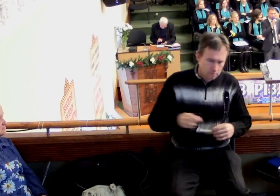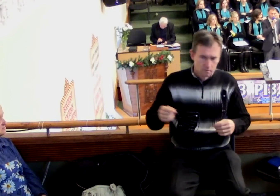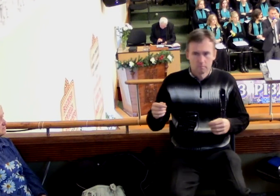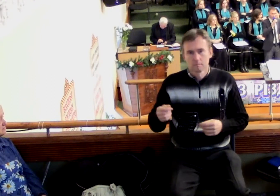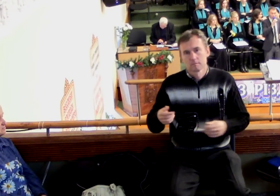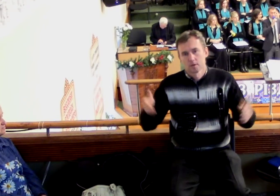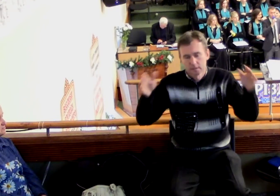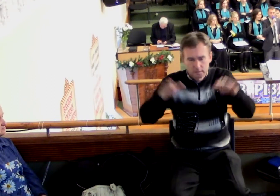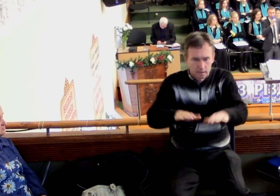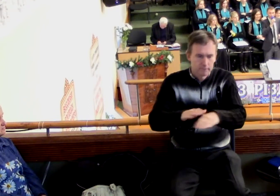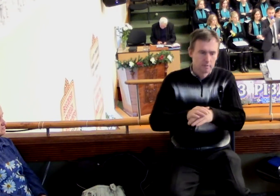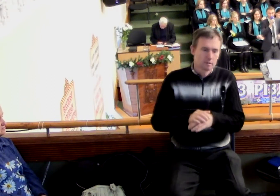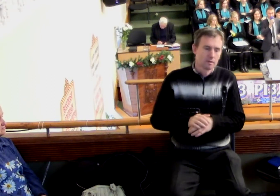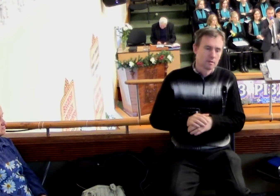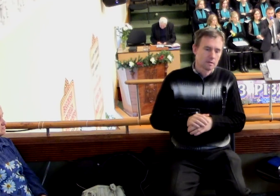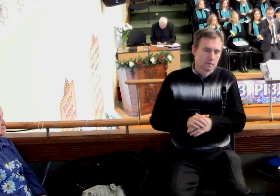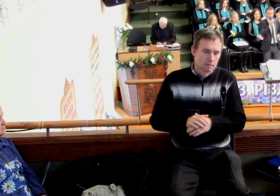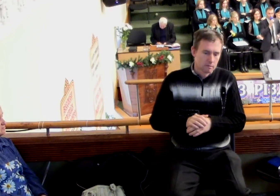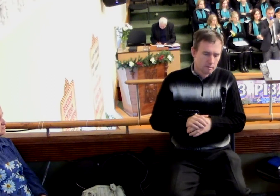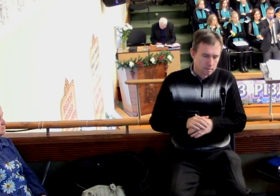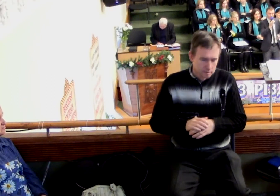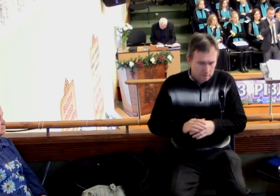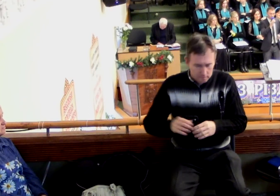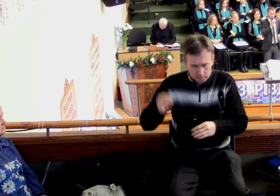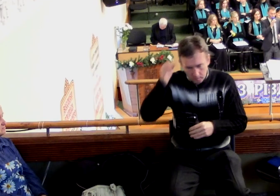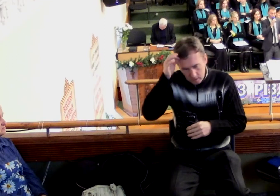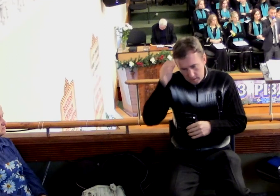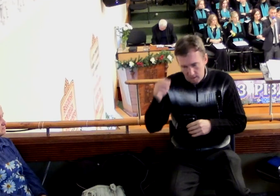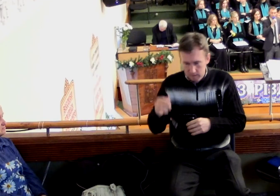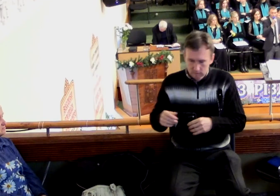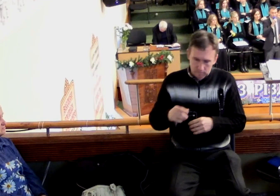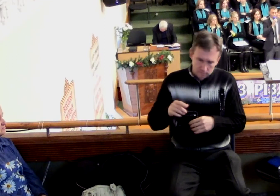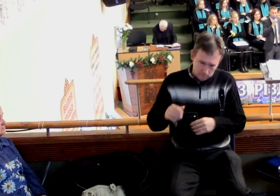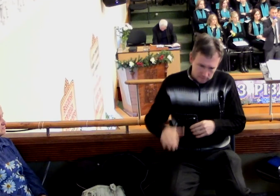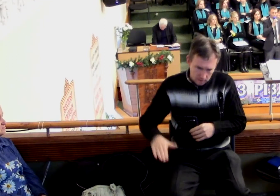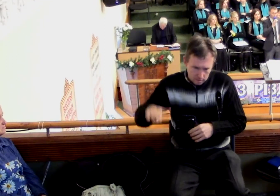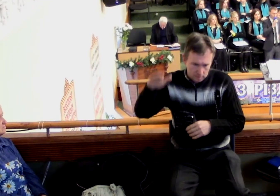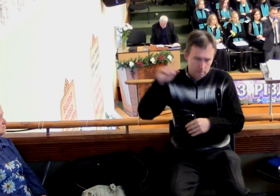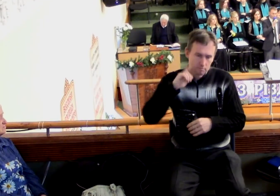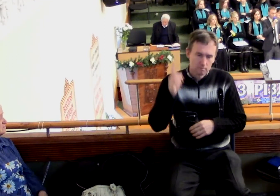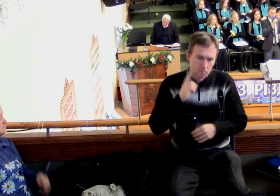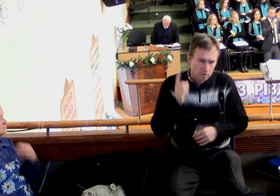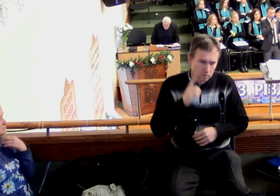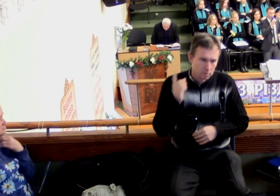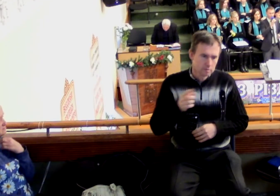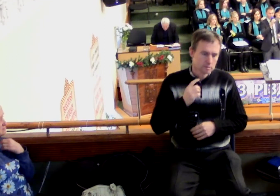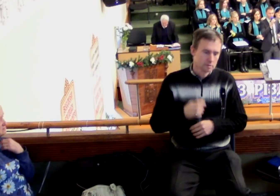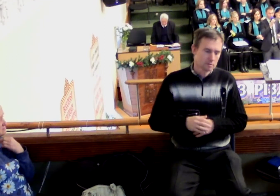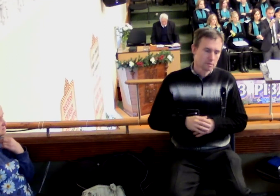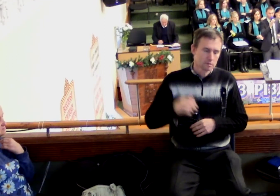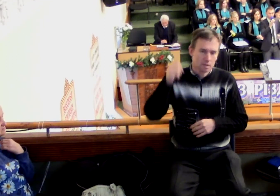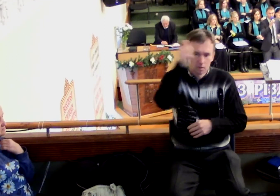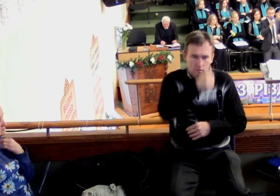благослови, за детство босоногое, за юность и пору, и за